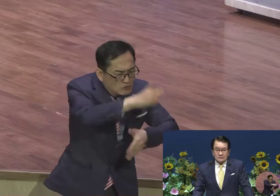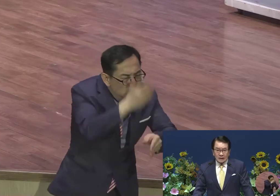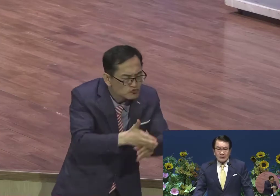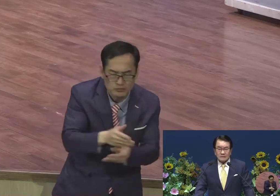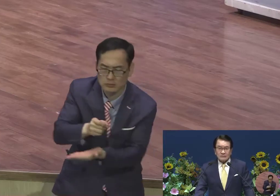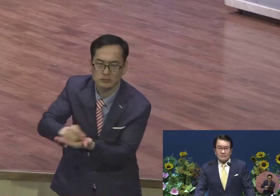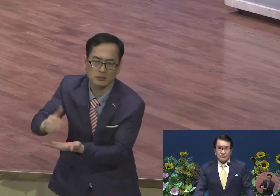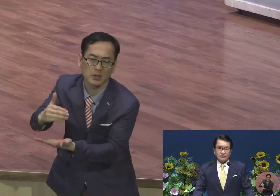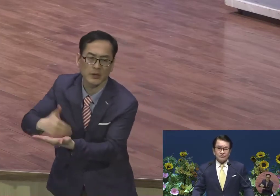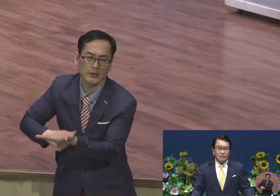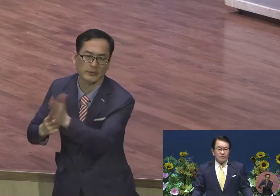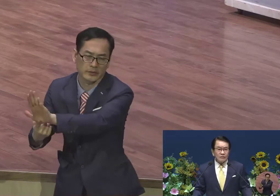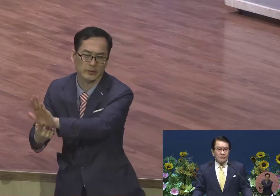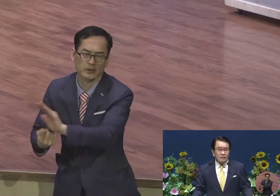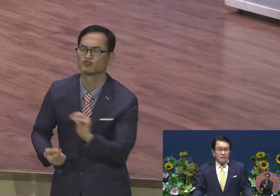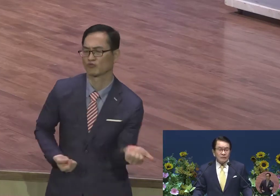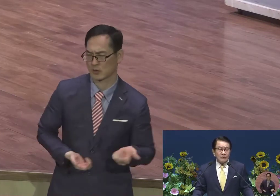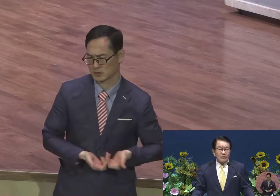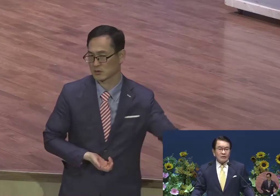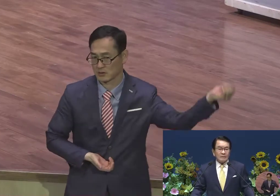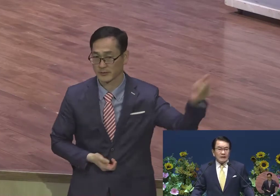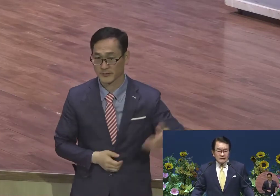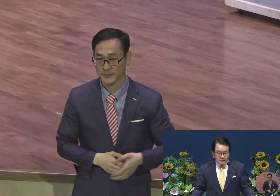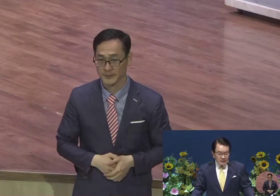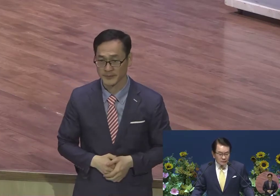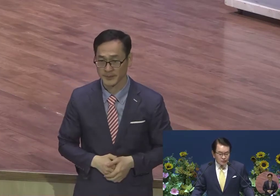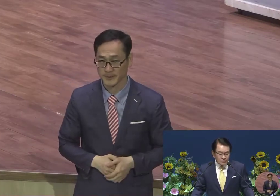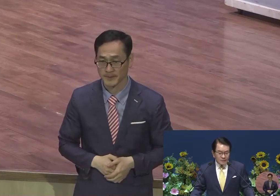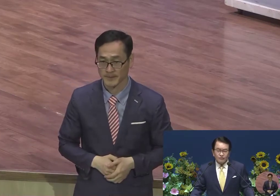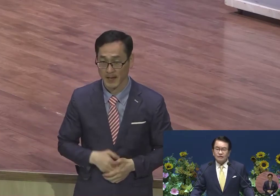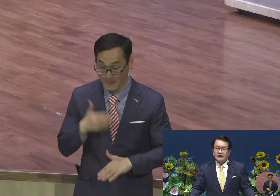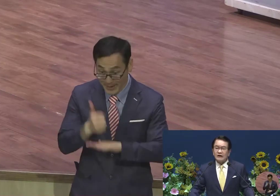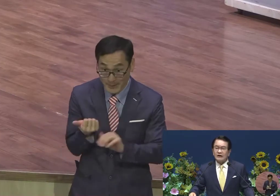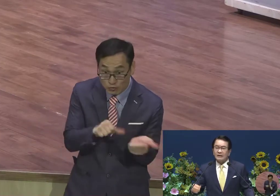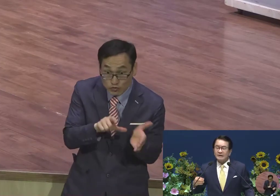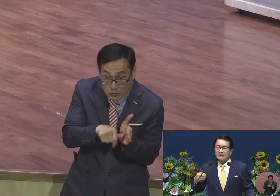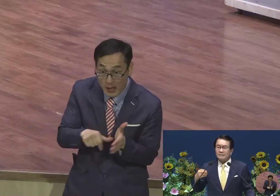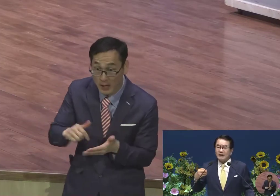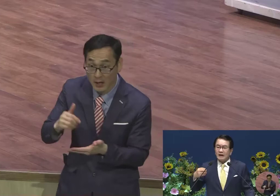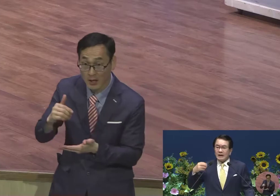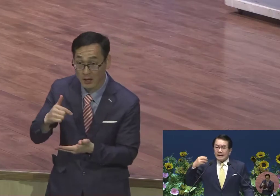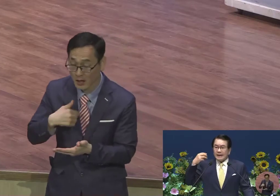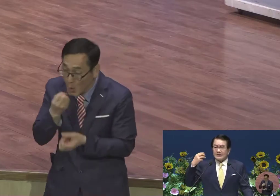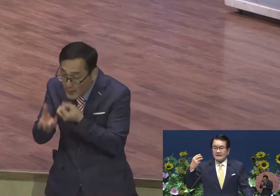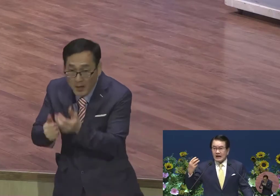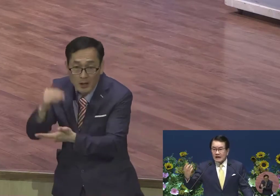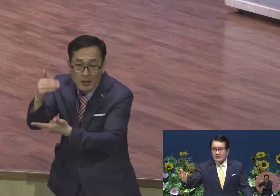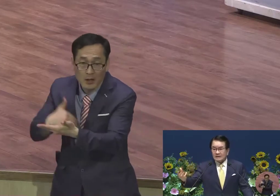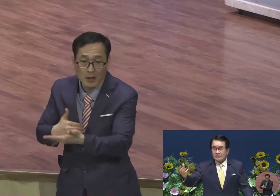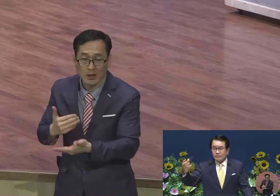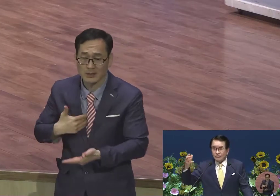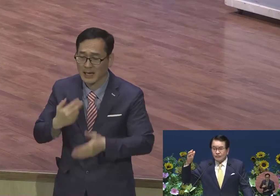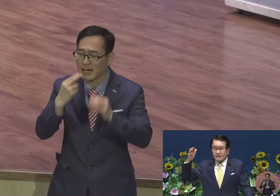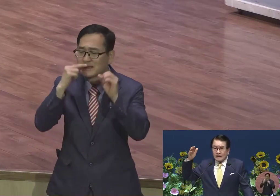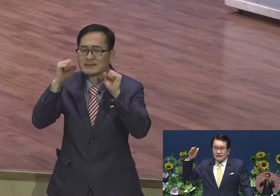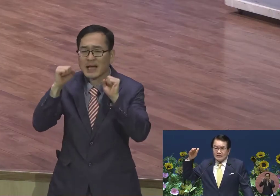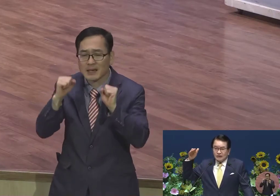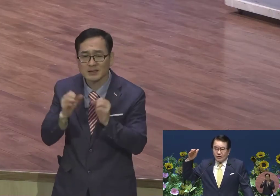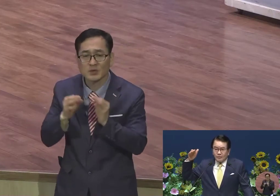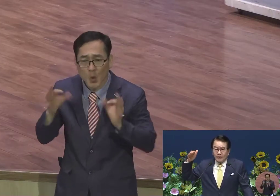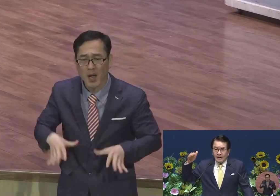살았어 죽어요 마지막 죽음의 육체가 가면서 한 말이 내가 살았어